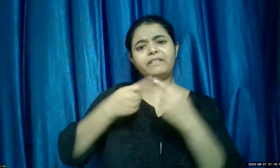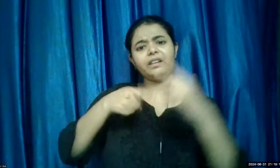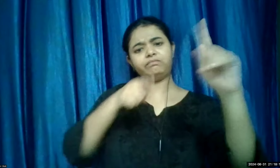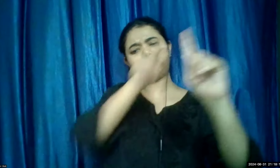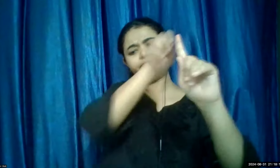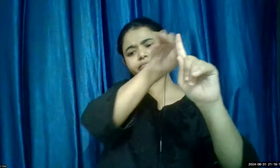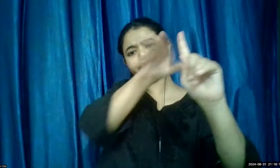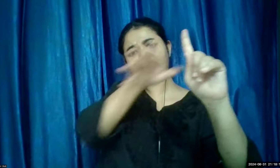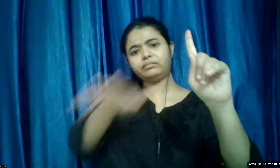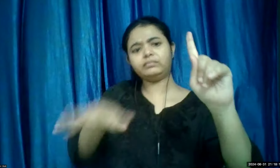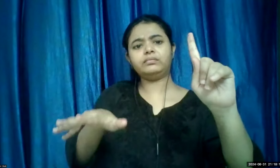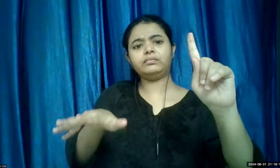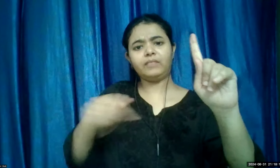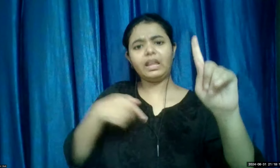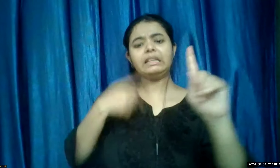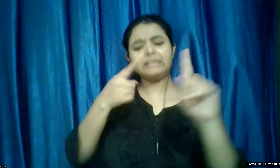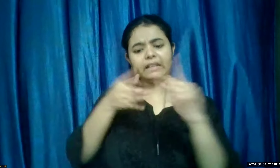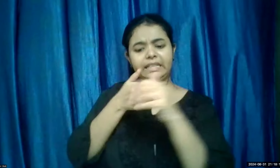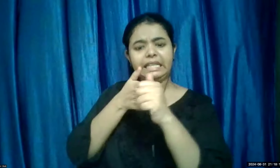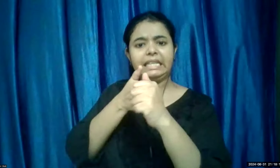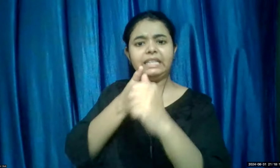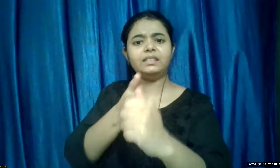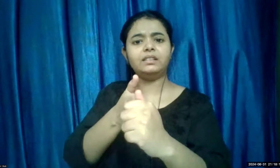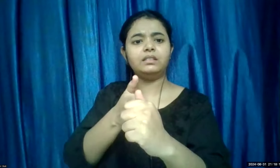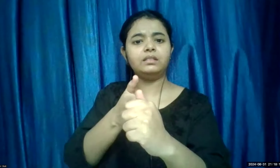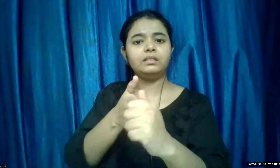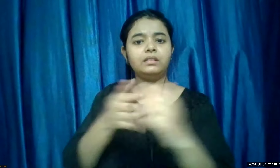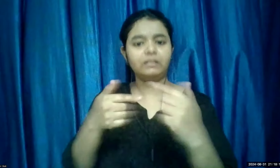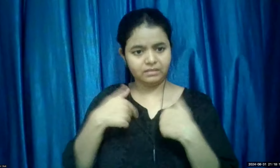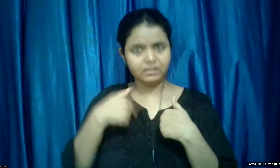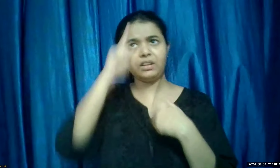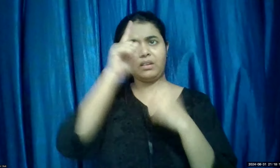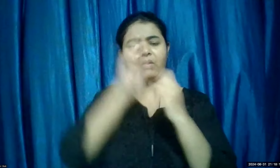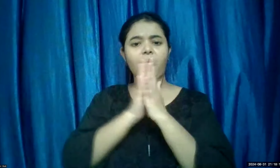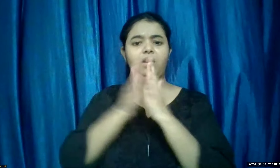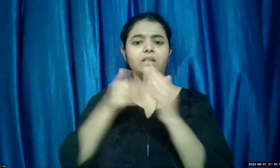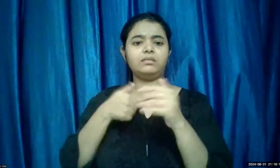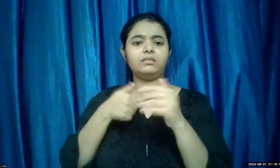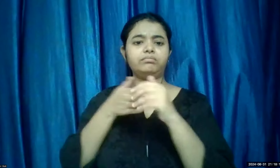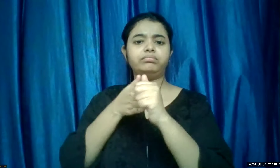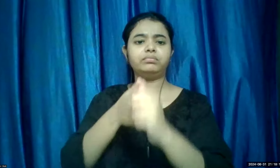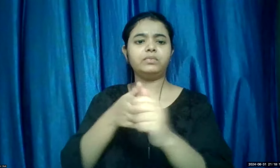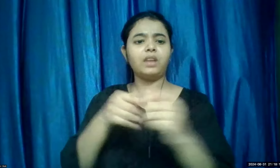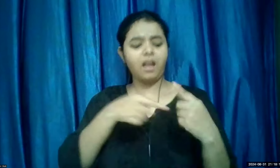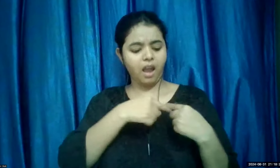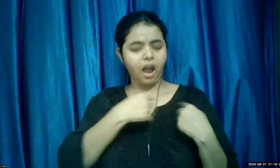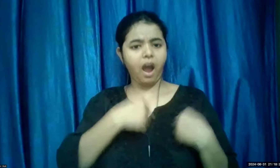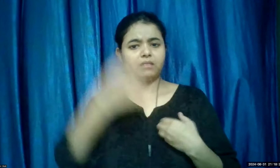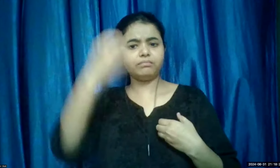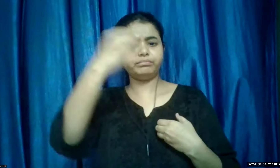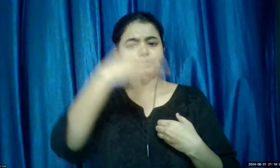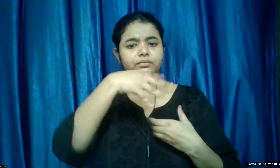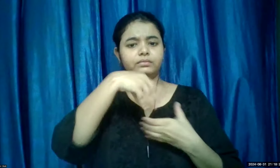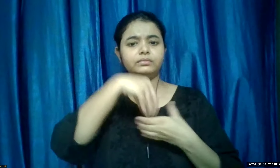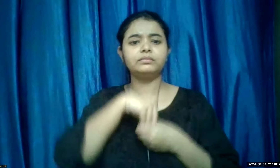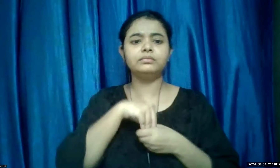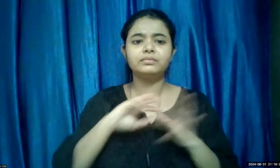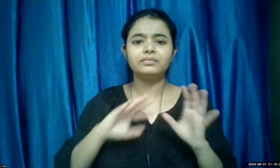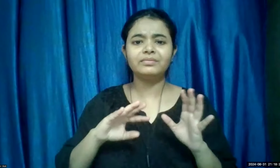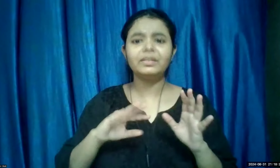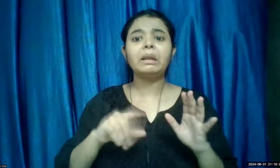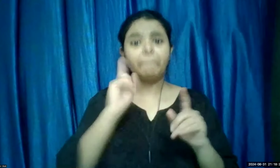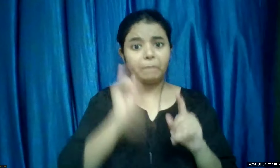मेरे पास तक आ सकें, मैं उनको कैसे प्राप्त हूं ये ज्ञान मैं उनके हृदय में उनको देता हूं, बाहर से